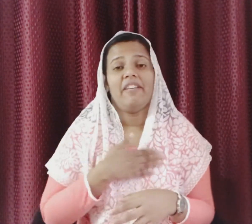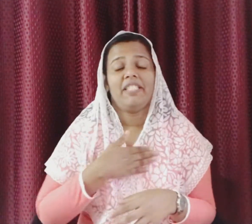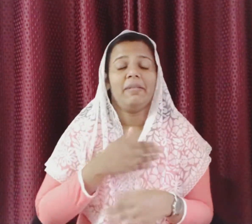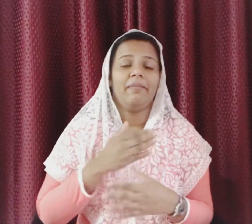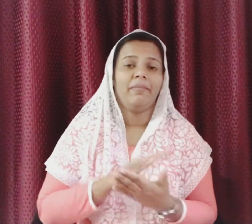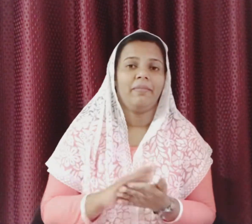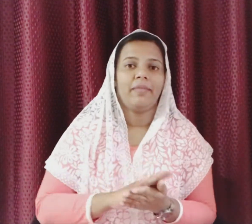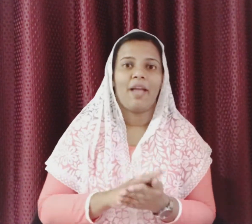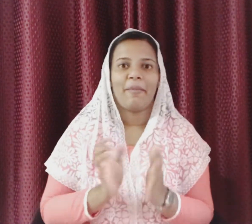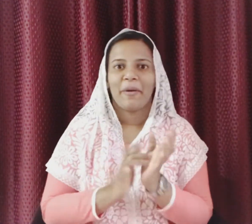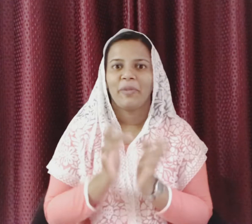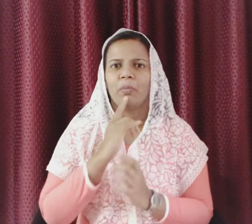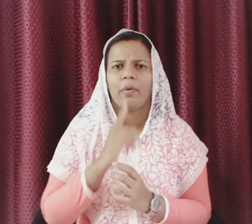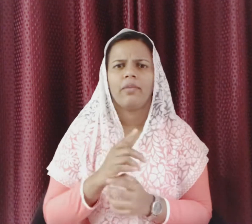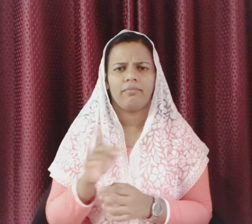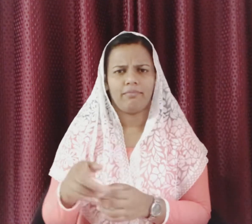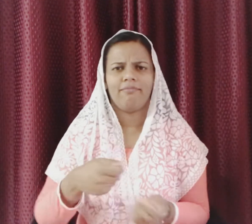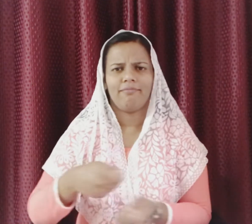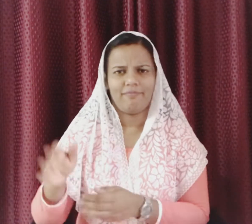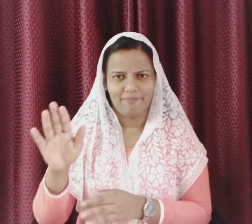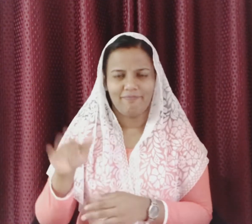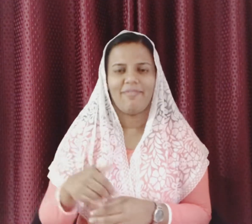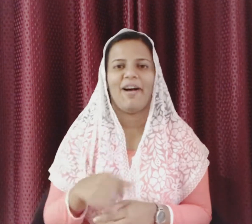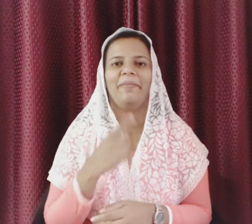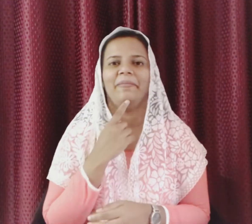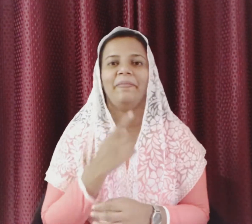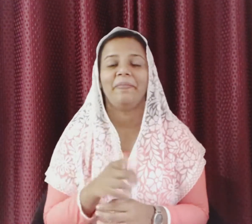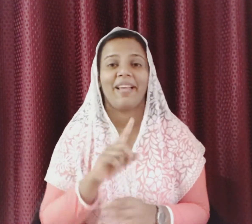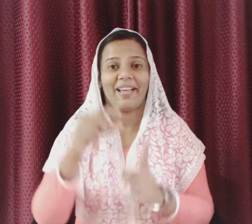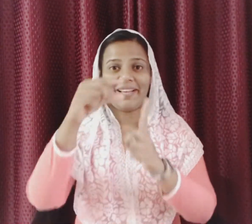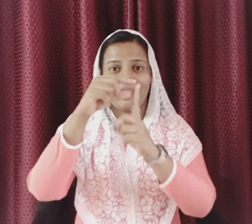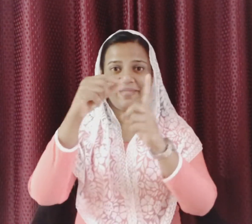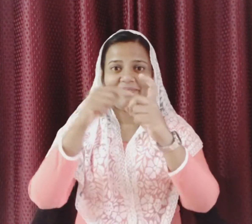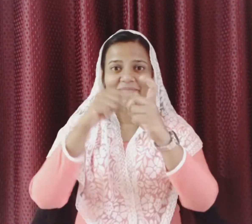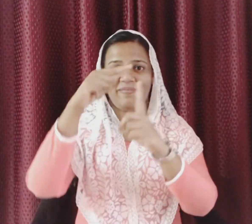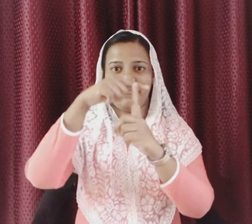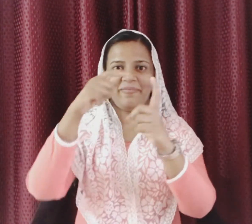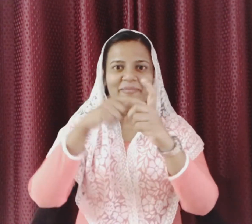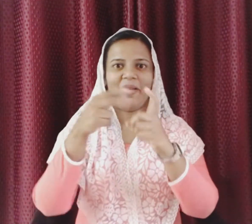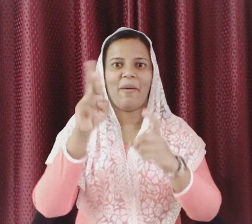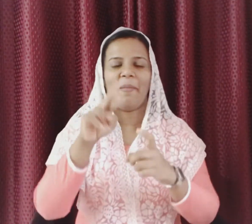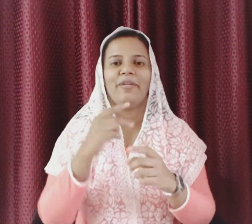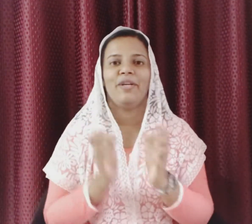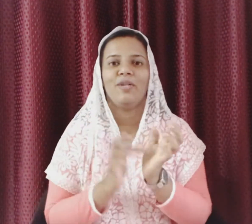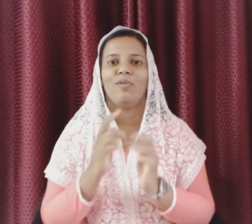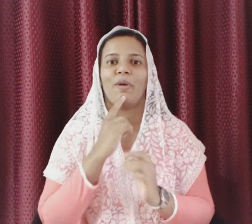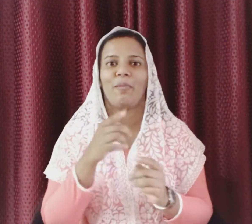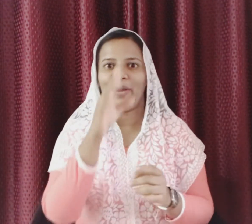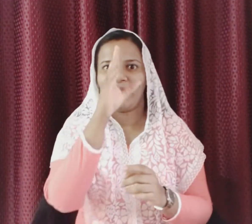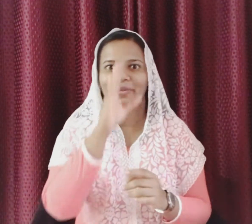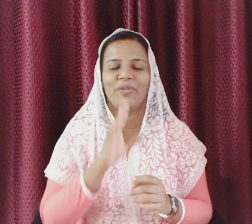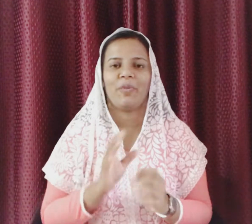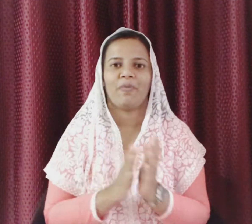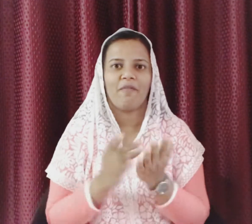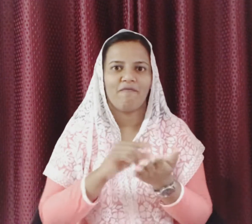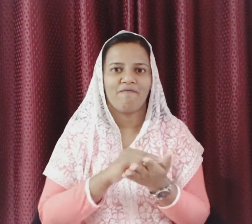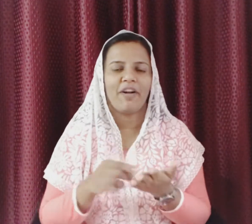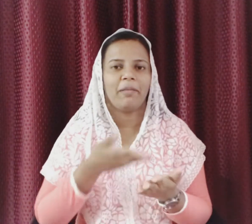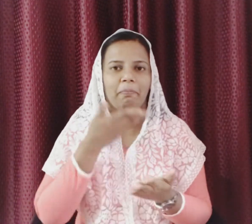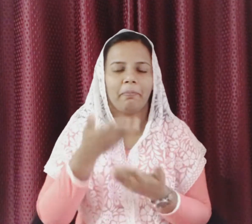ആ പടകൊന്ന് അല്പമൊന്ന് മാറ്റിവെക്കാമോ, എനിക്കൊന്ന് പ്രസംഗിക്കാനും. അവൻ പത്രോസ് എന്ത് ചെയ്തു? പടകിനെ അങ്ങോട്ട് നീ മാറ്റി കൊടുത്തു. കർത്താവ് നിന്ന് അവിടെ നിന്ന് വചനം പറഞ്ഞു. വചനം പറഞ്ഞു